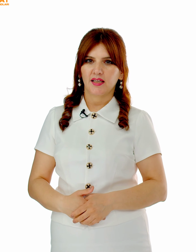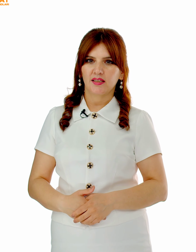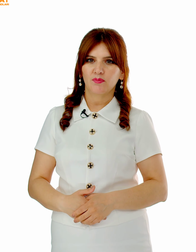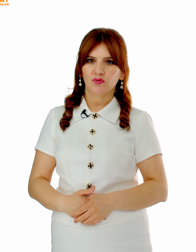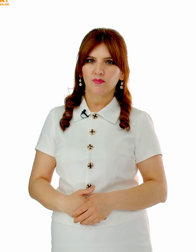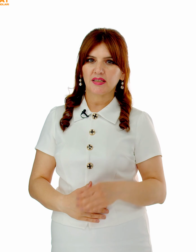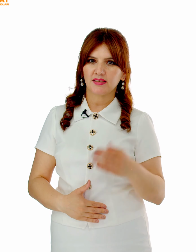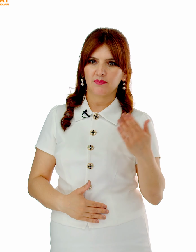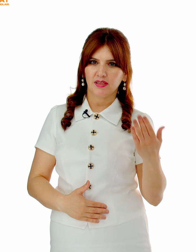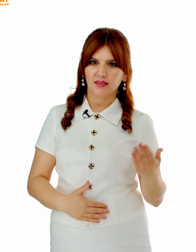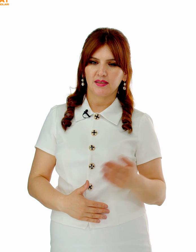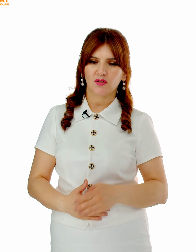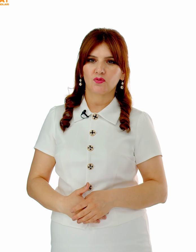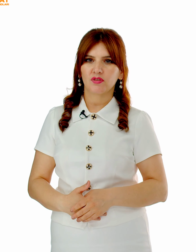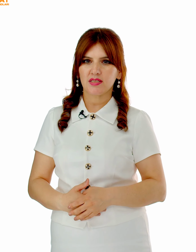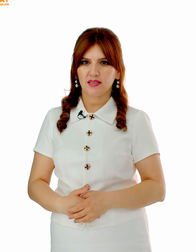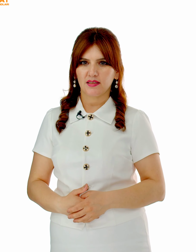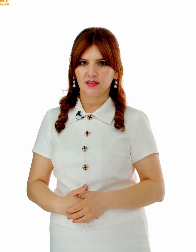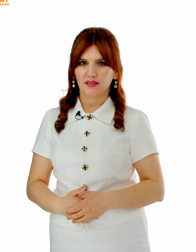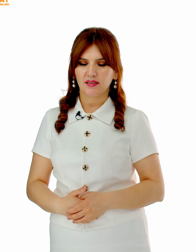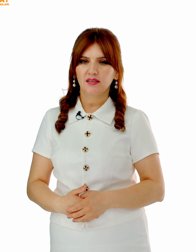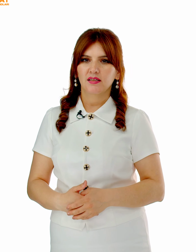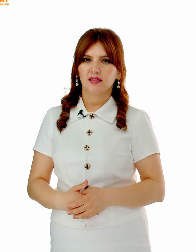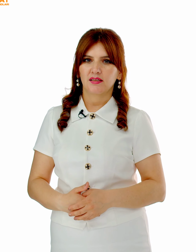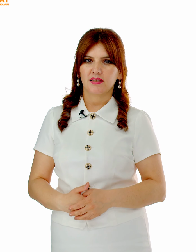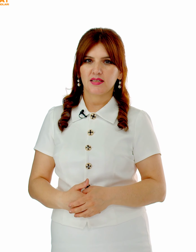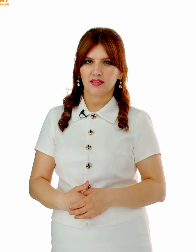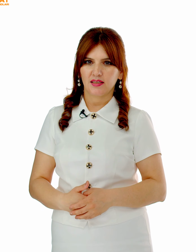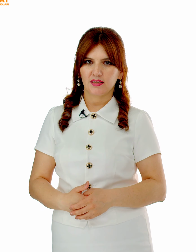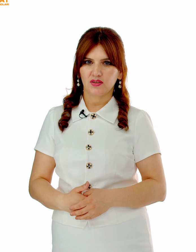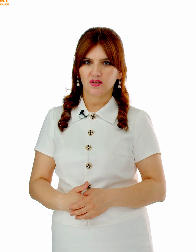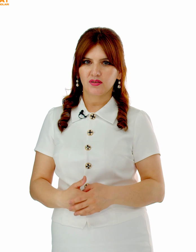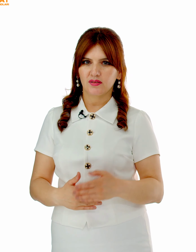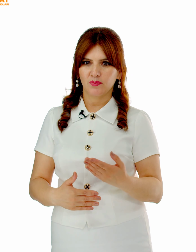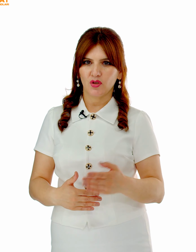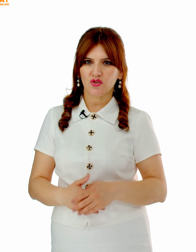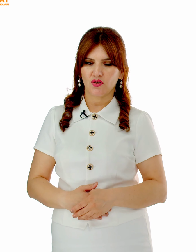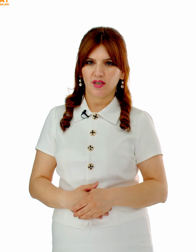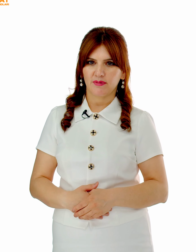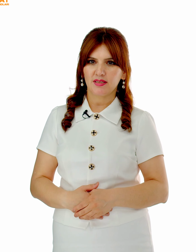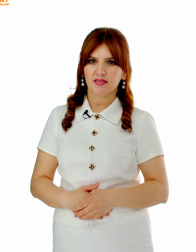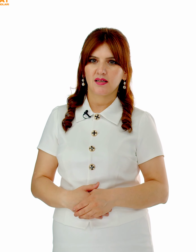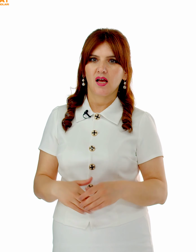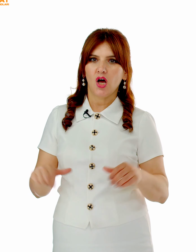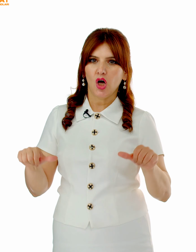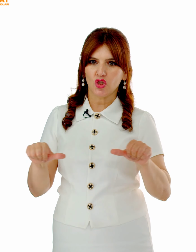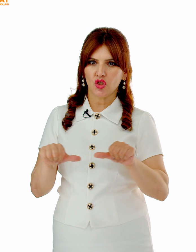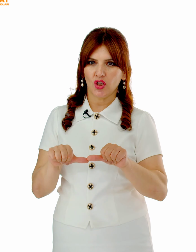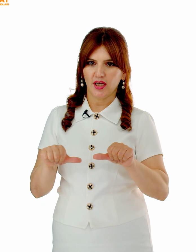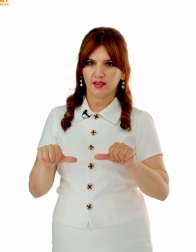Ya'ni bu maktablarda, universitetlarda ishlatiladigan imo ishoramiz oshxona.